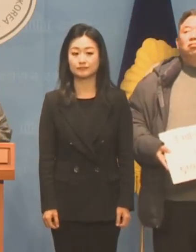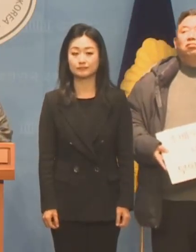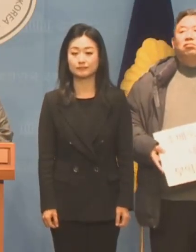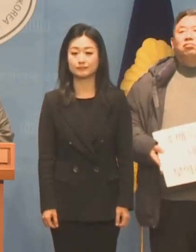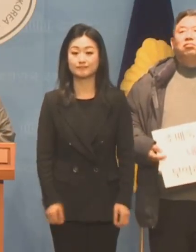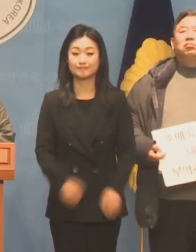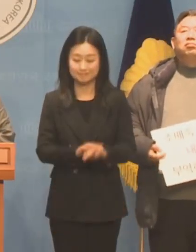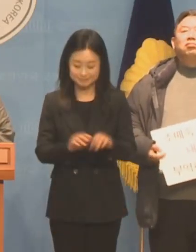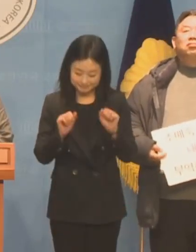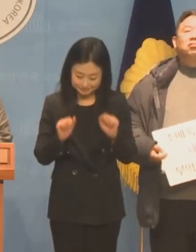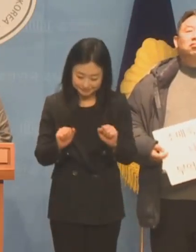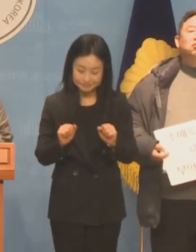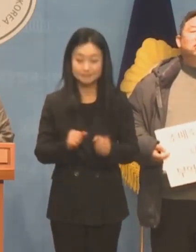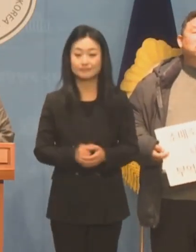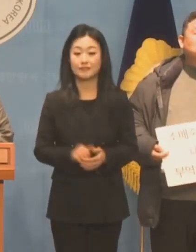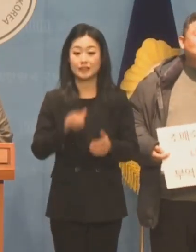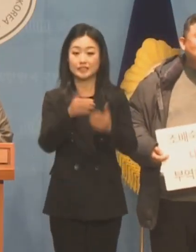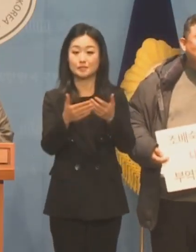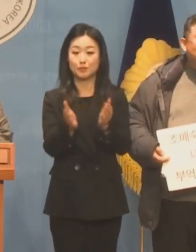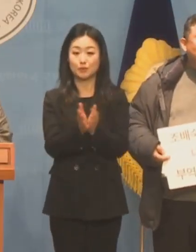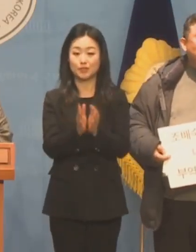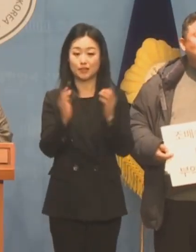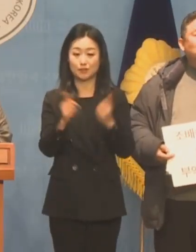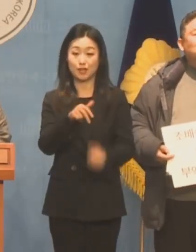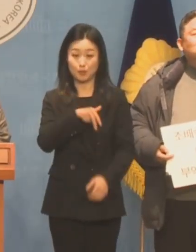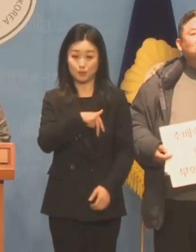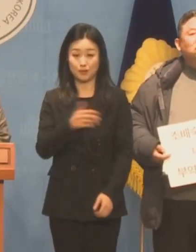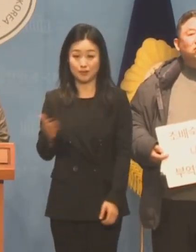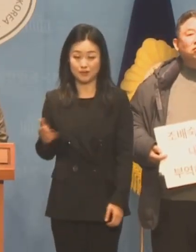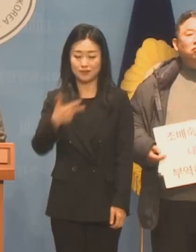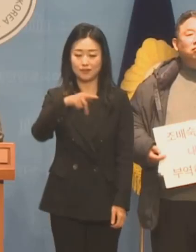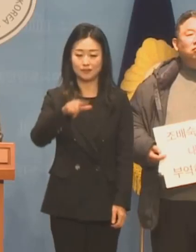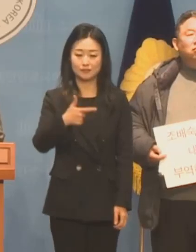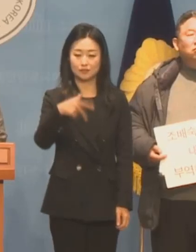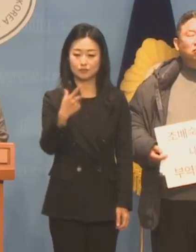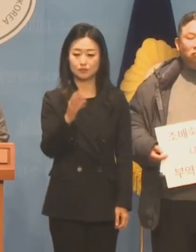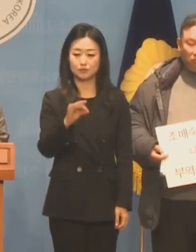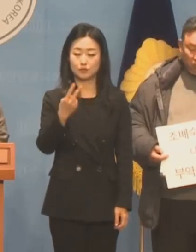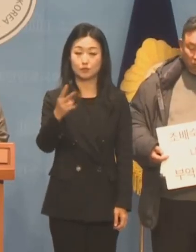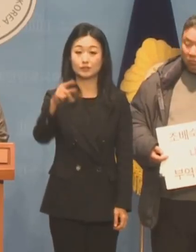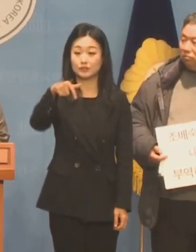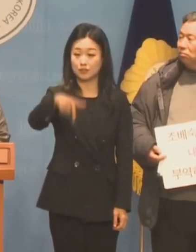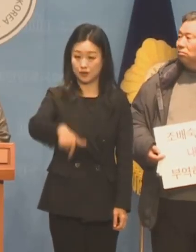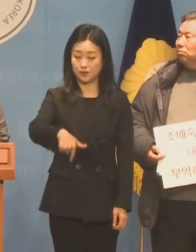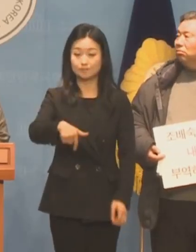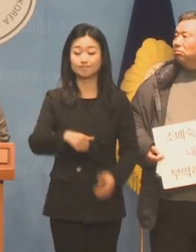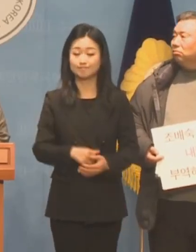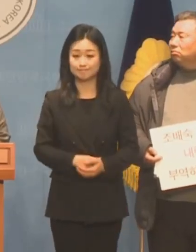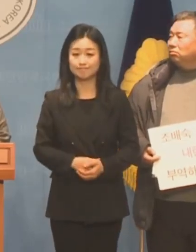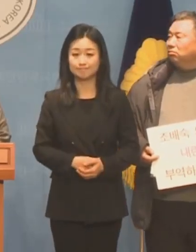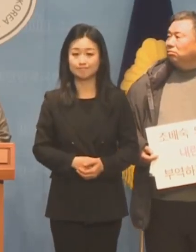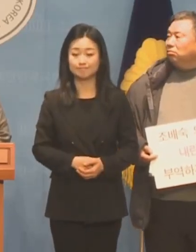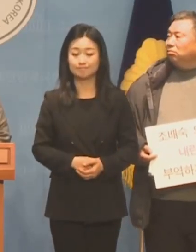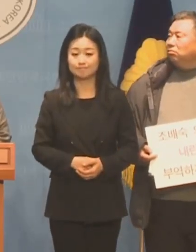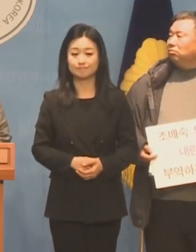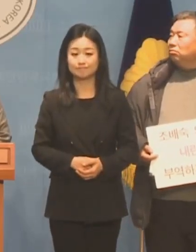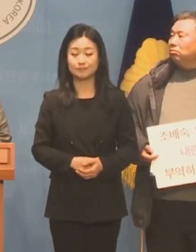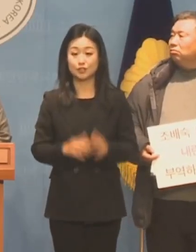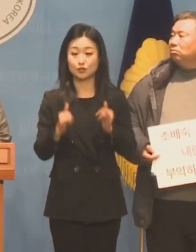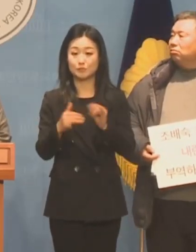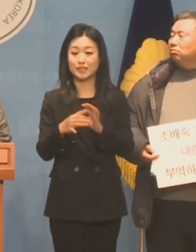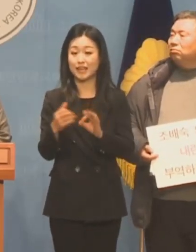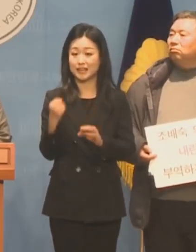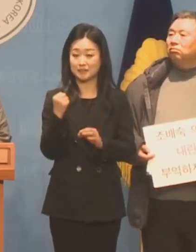네, 안녕하십니까. 진보당 국회의원 전종덕입니다. 방금 이 자리에서